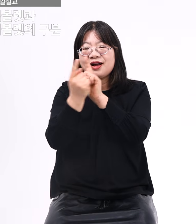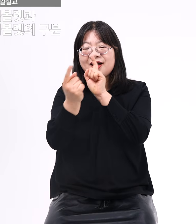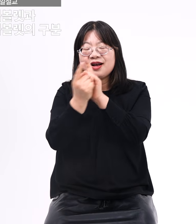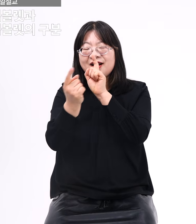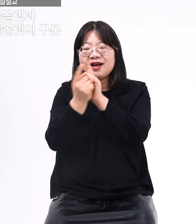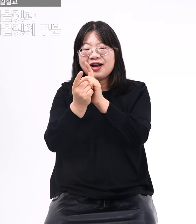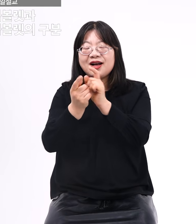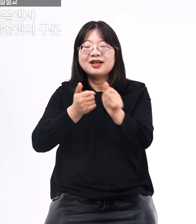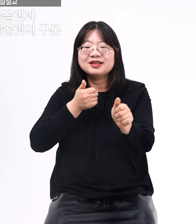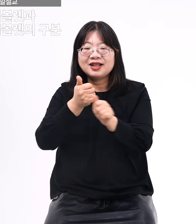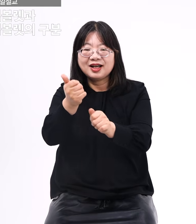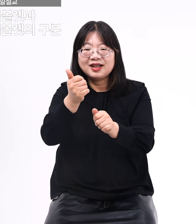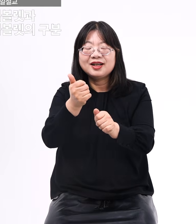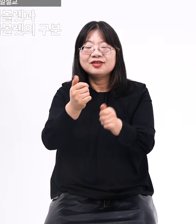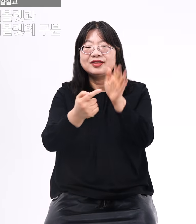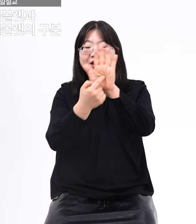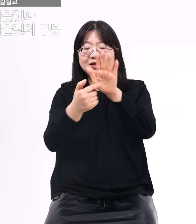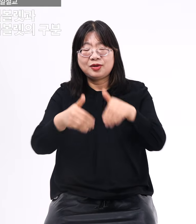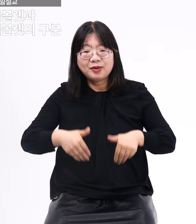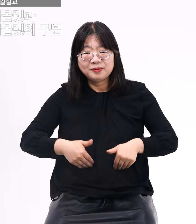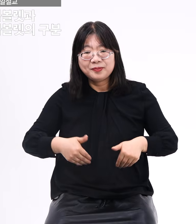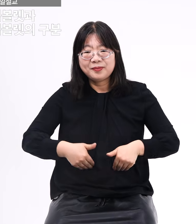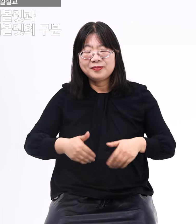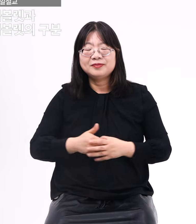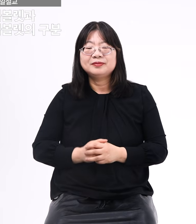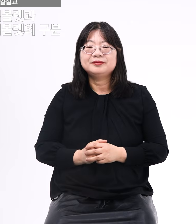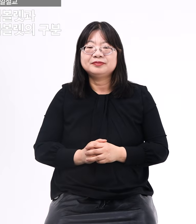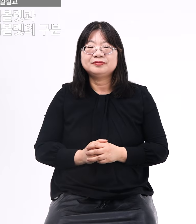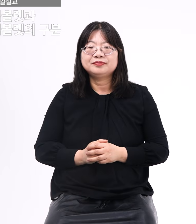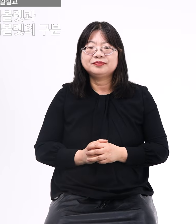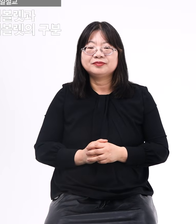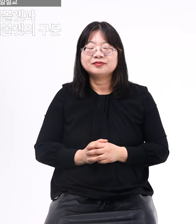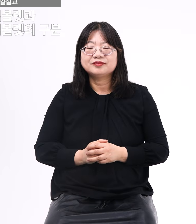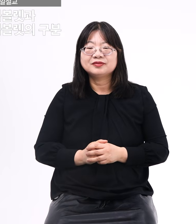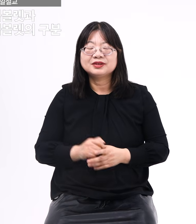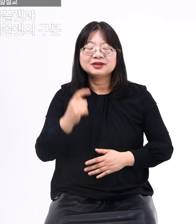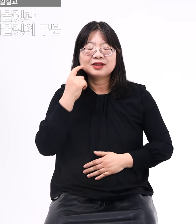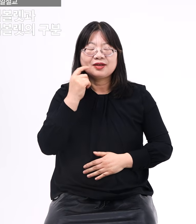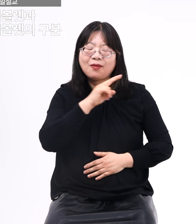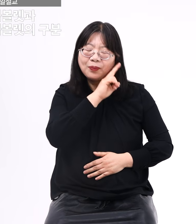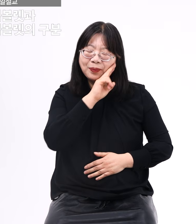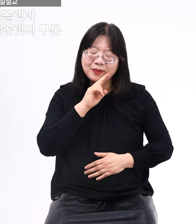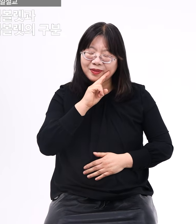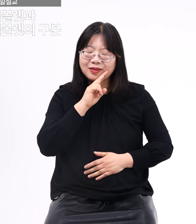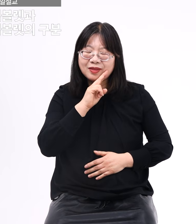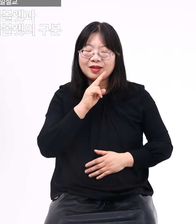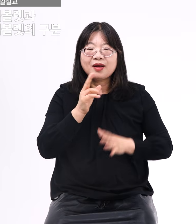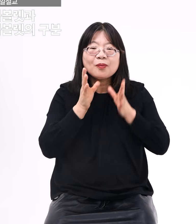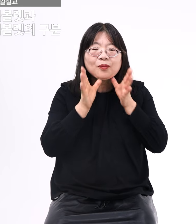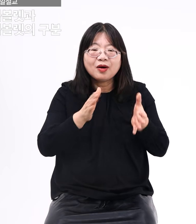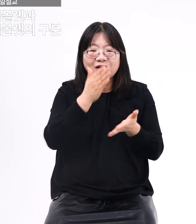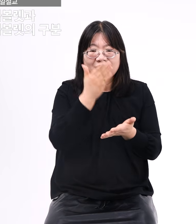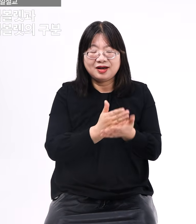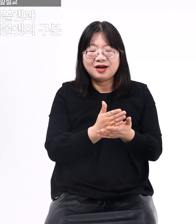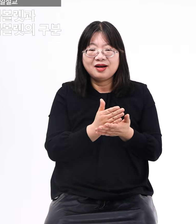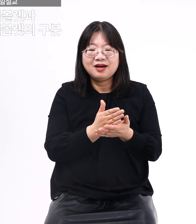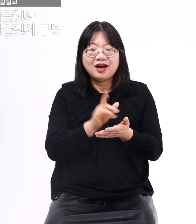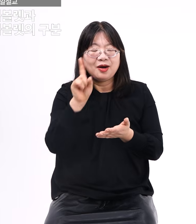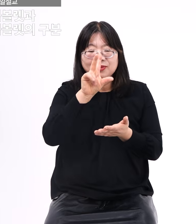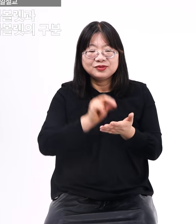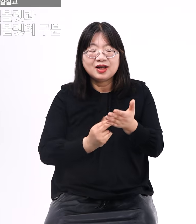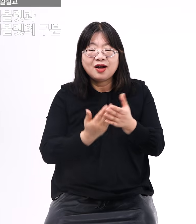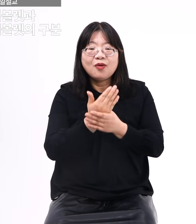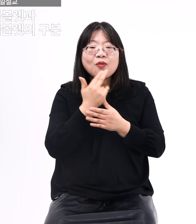승리로 나타내야 됩니다. 거짓 편안함에 속지 마십시오. 아무 일도